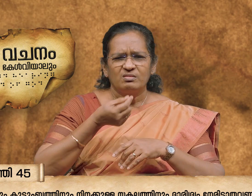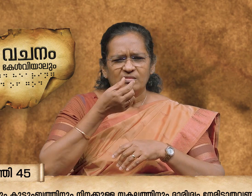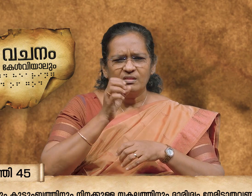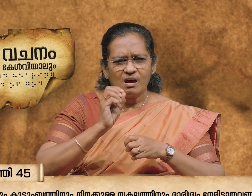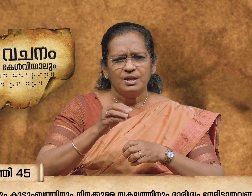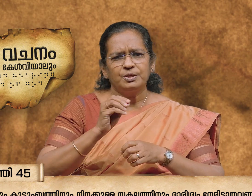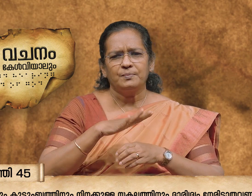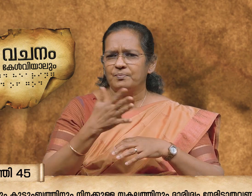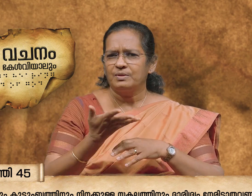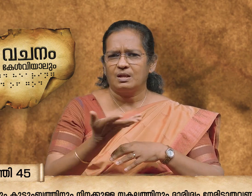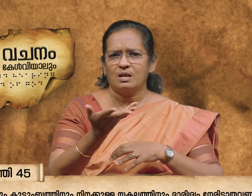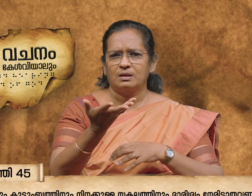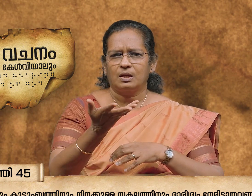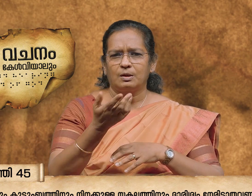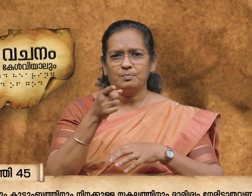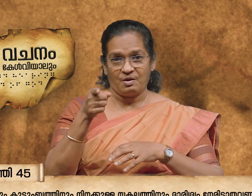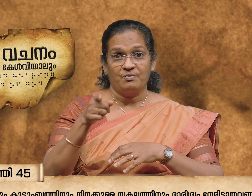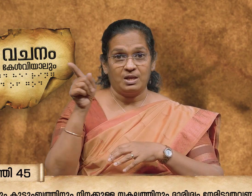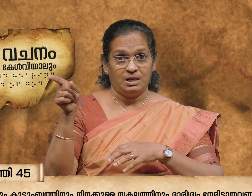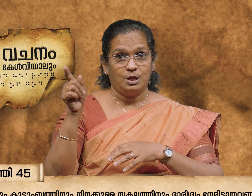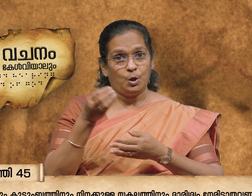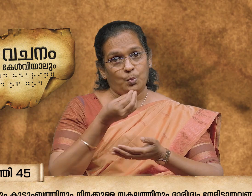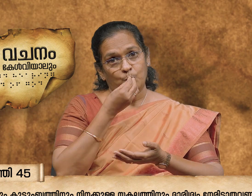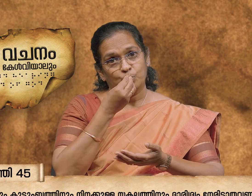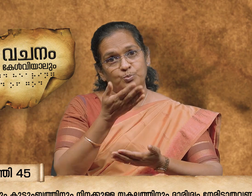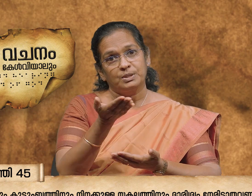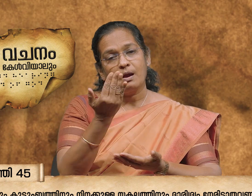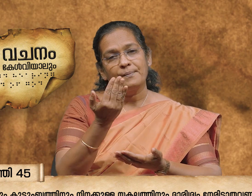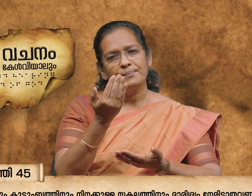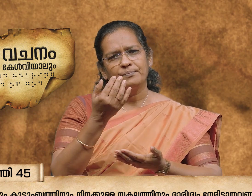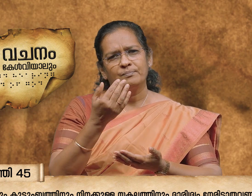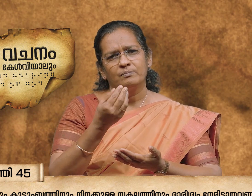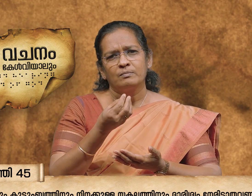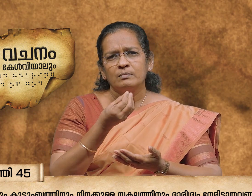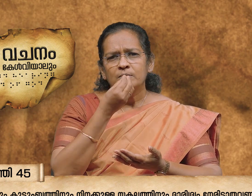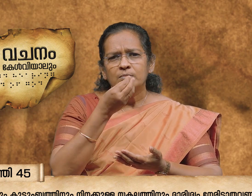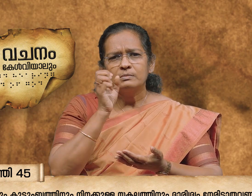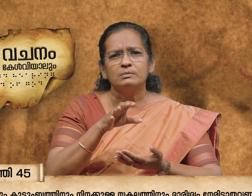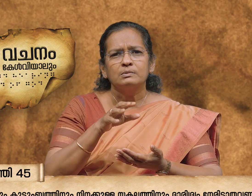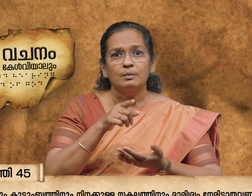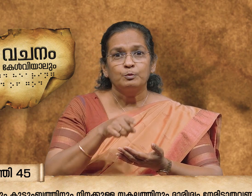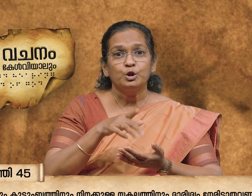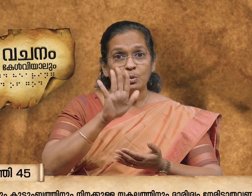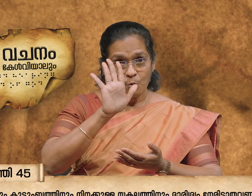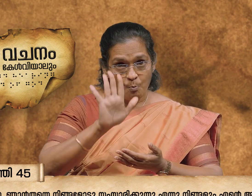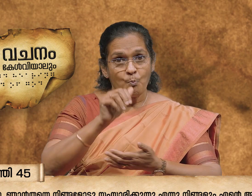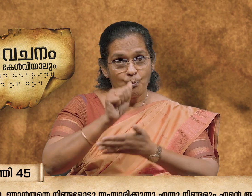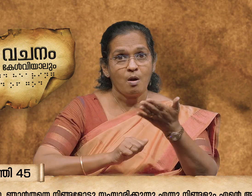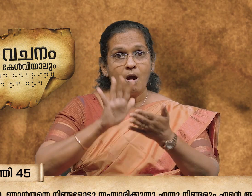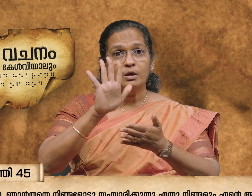അവിടെ നിന്നെ പോഷിപ്പിക്കും. ക്ഷാമം ഇനിയും 5 സംവത്സരം നിൽക്കും. ഇതാ ഞാൻ